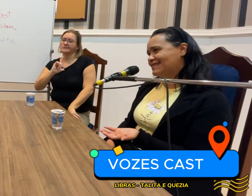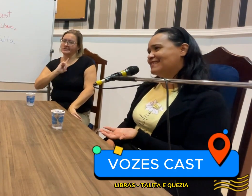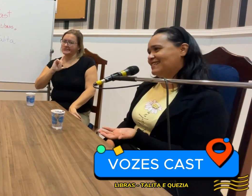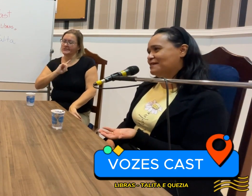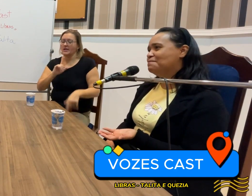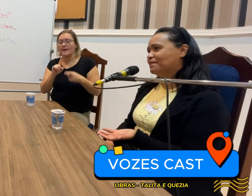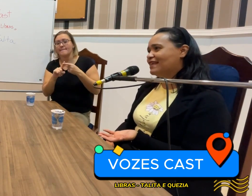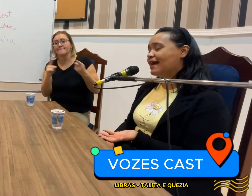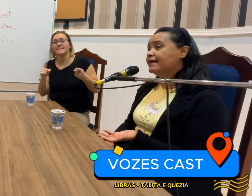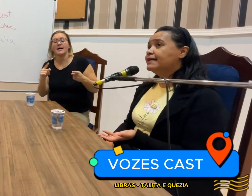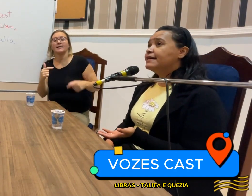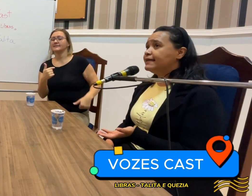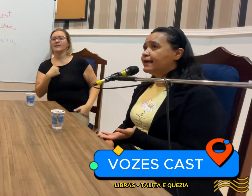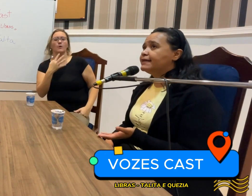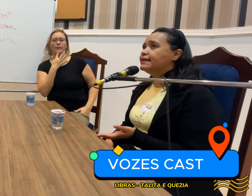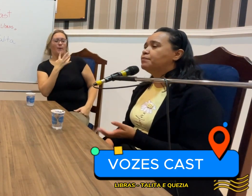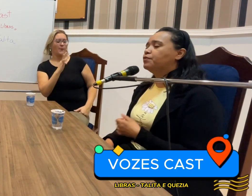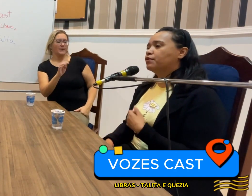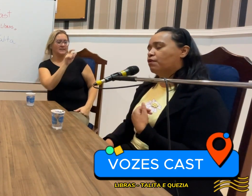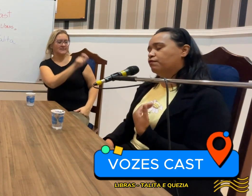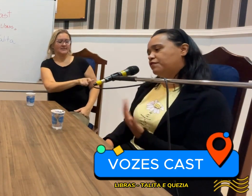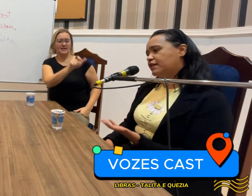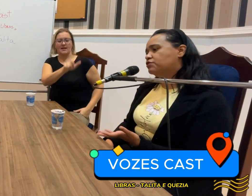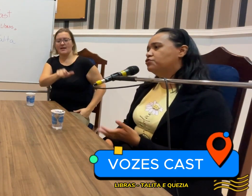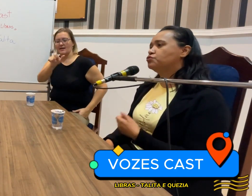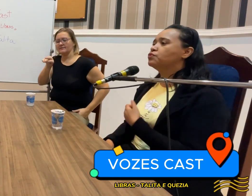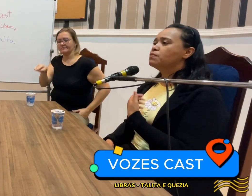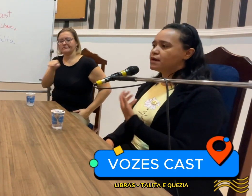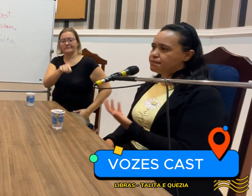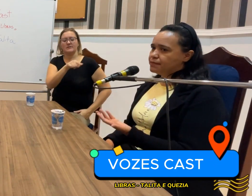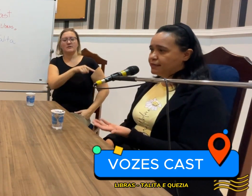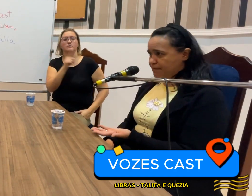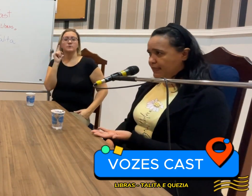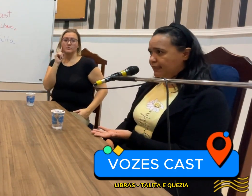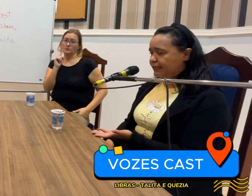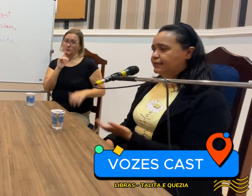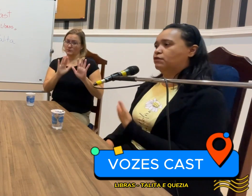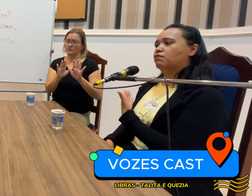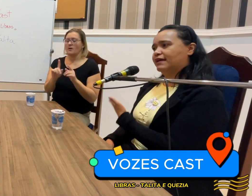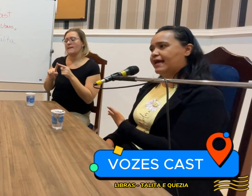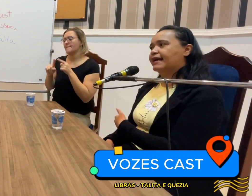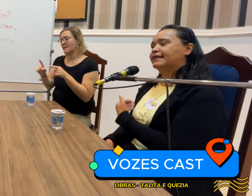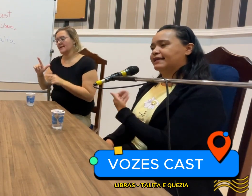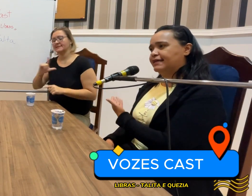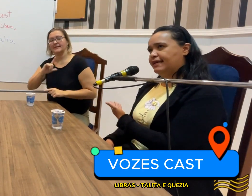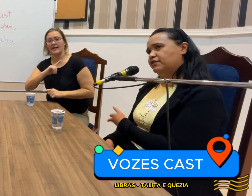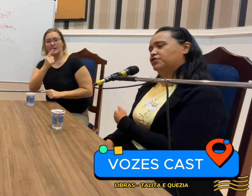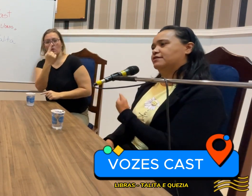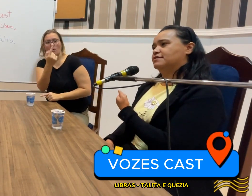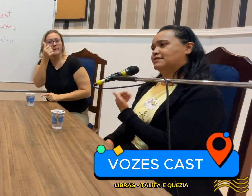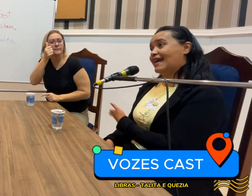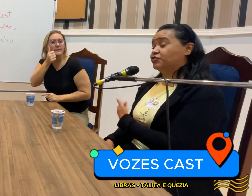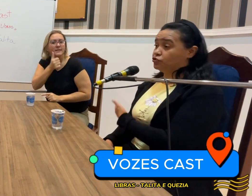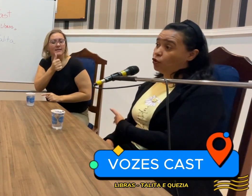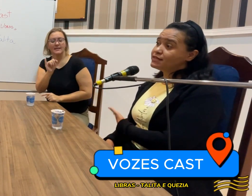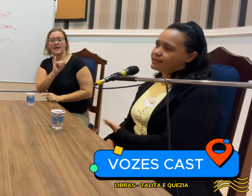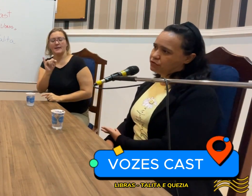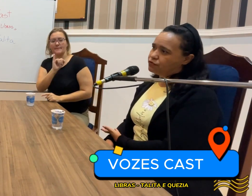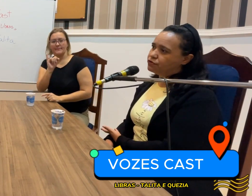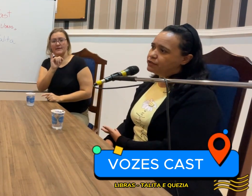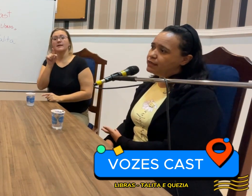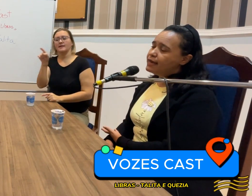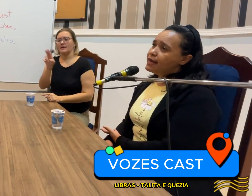os conhecia, né? E aí, por convite de uma irmã que congrega na igreja, sede